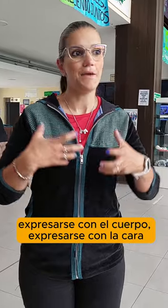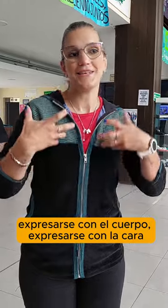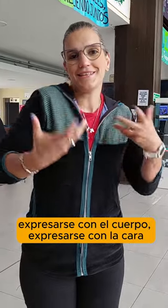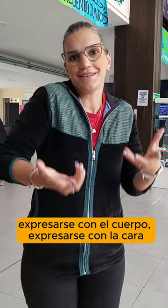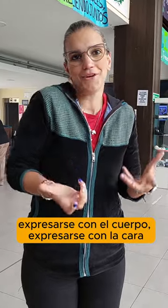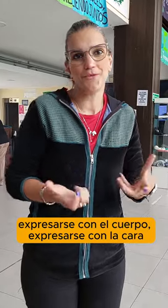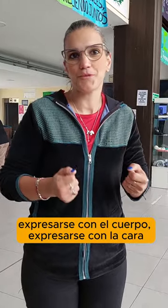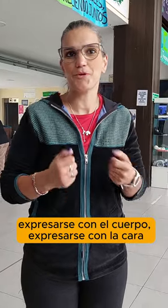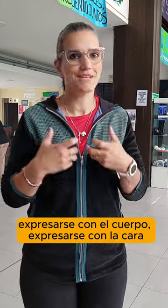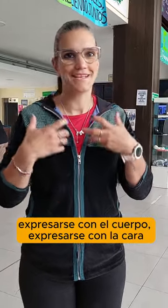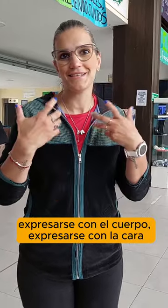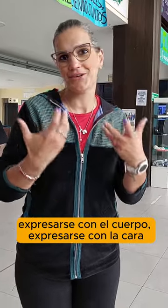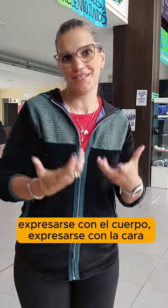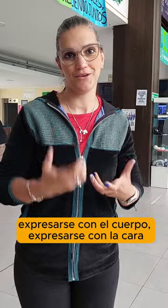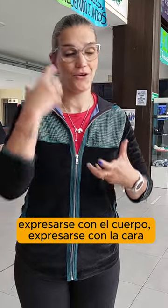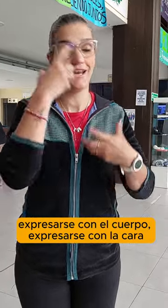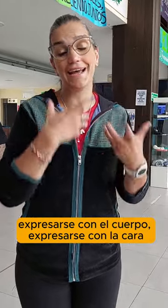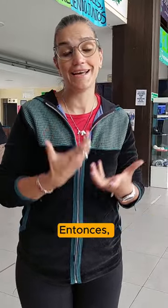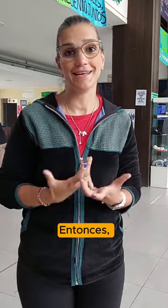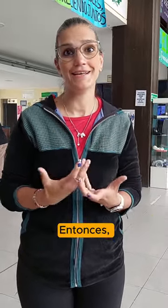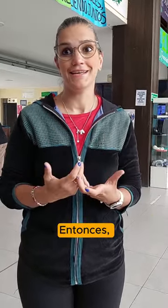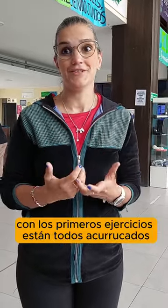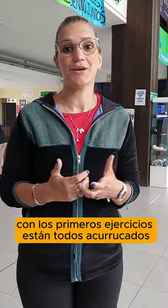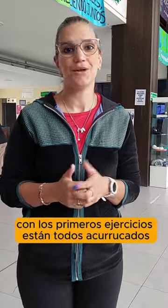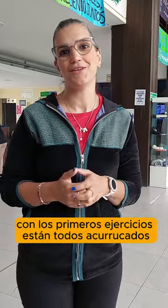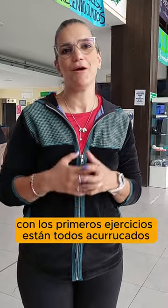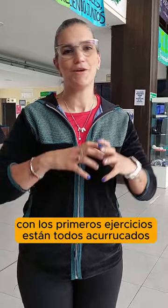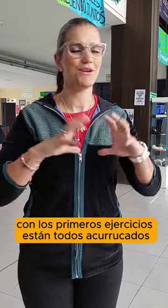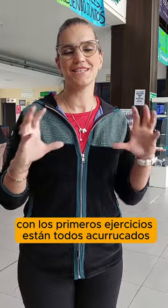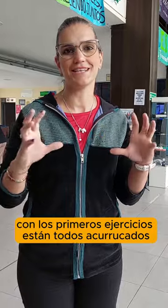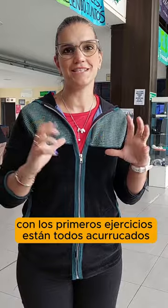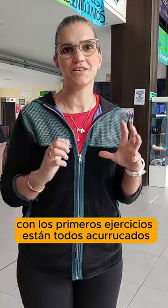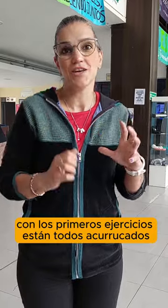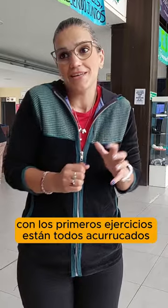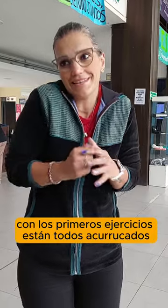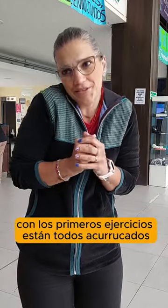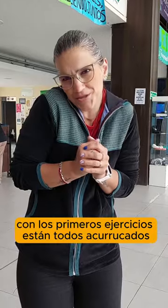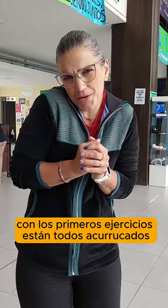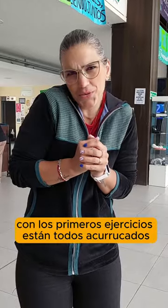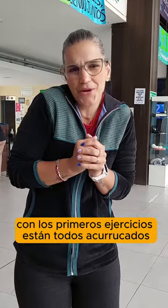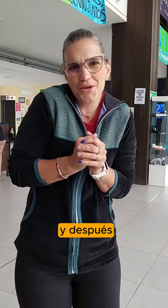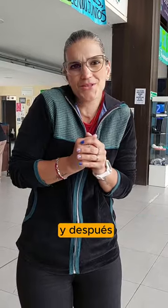expresarse con el cuerpo, expresarse con la cara. Entonces, con los primeros ejercicios están todos acurrucados y